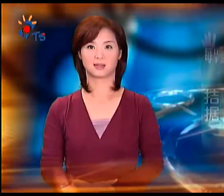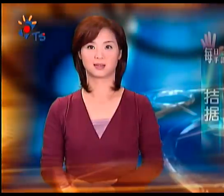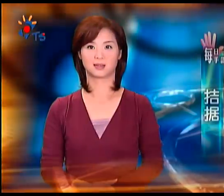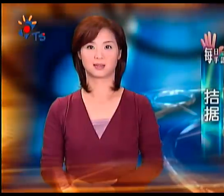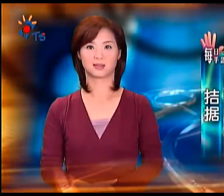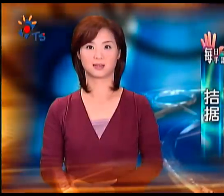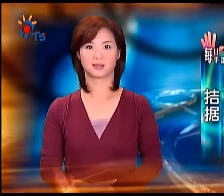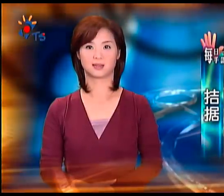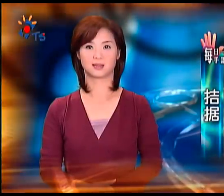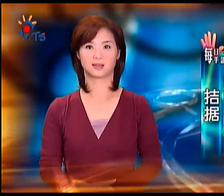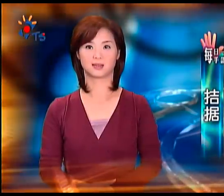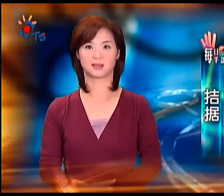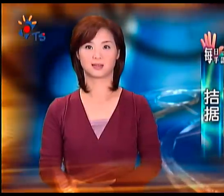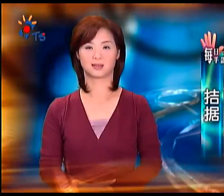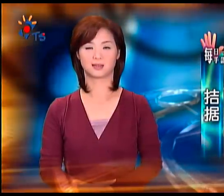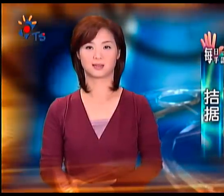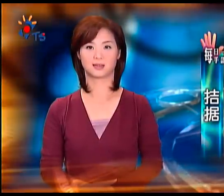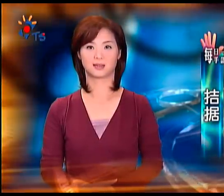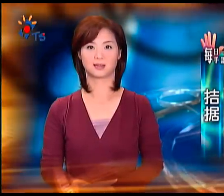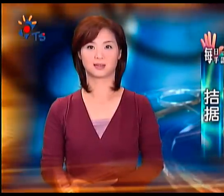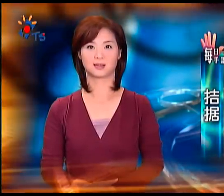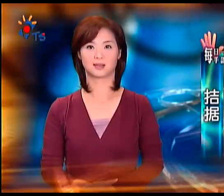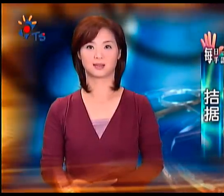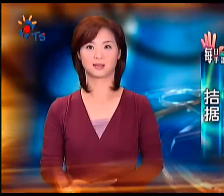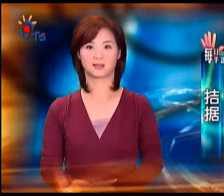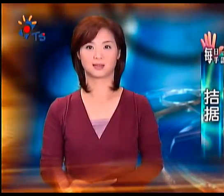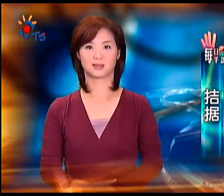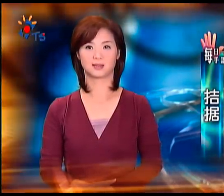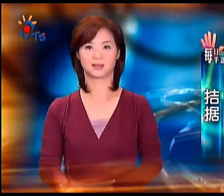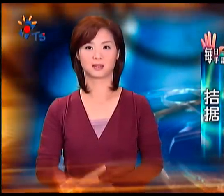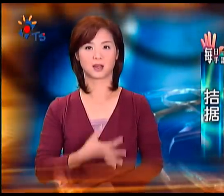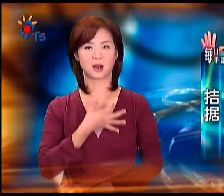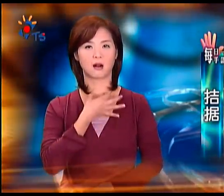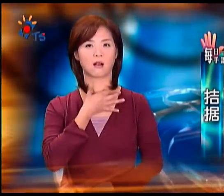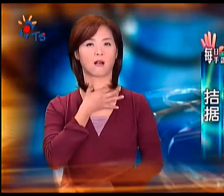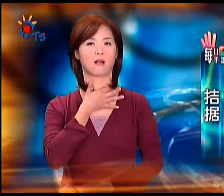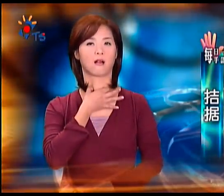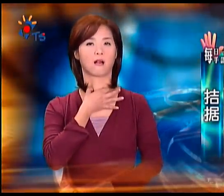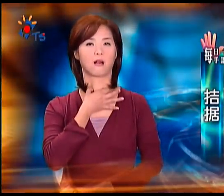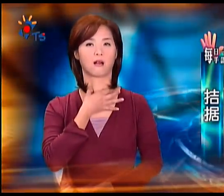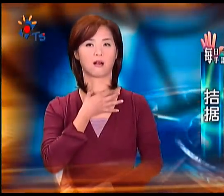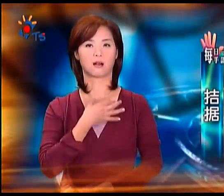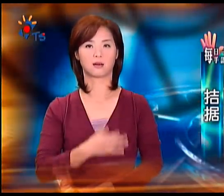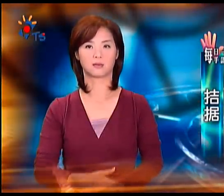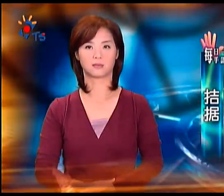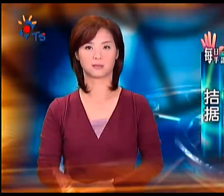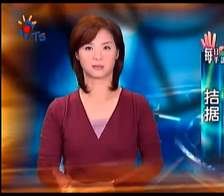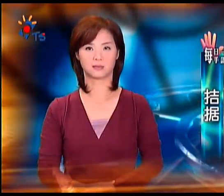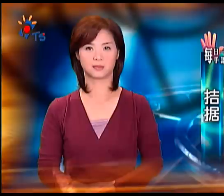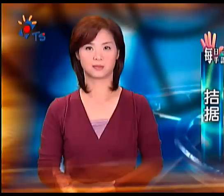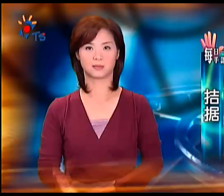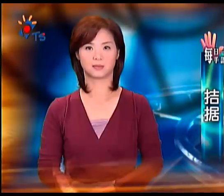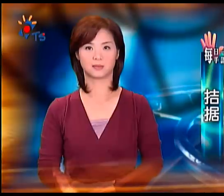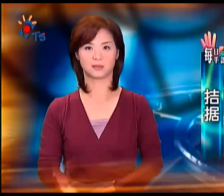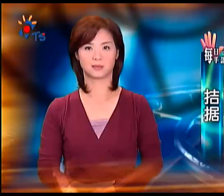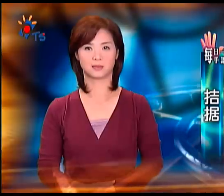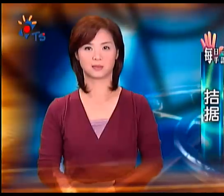结句的笔法，一手食指和大拇指贴在脖子，看起来就像是被钱掐住脖